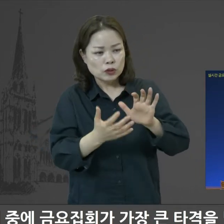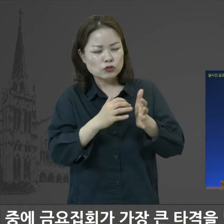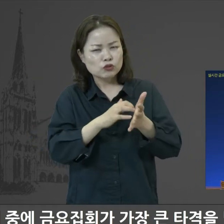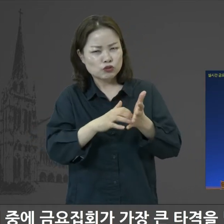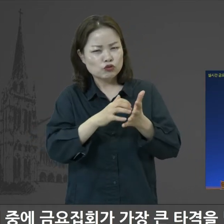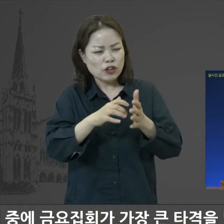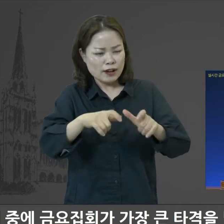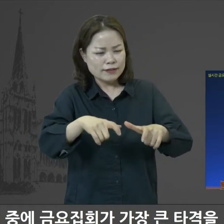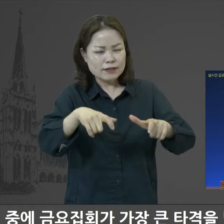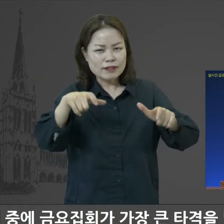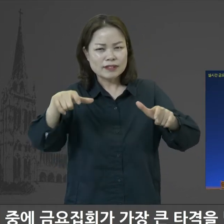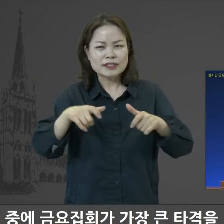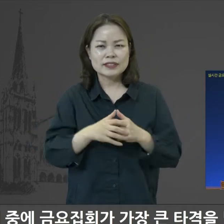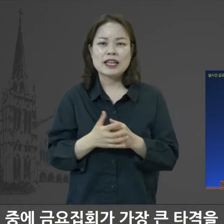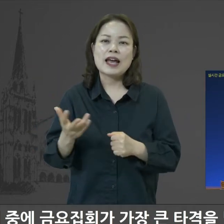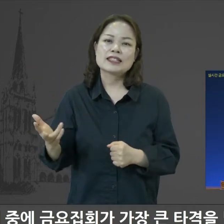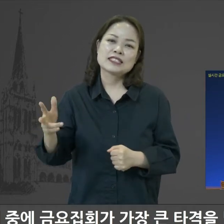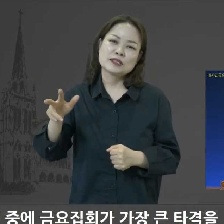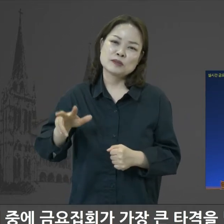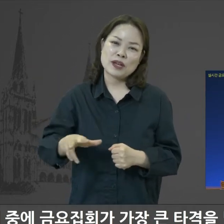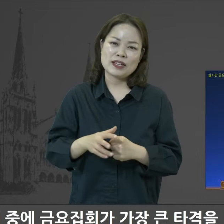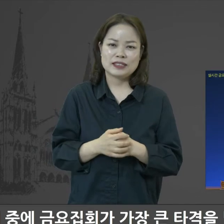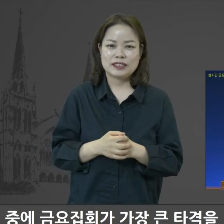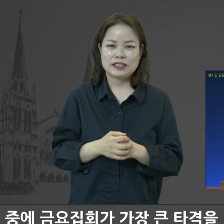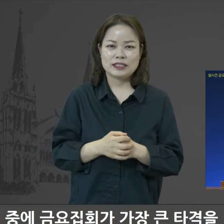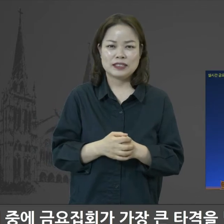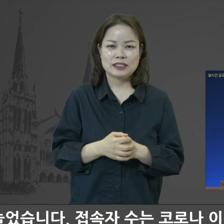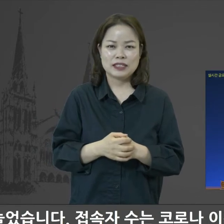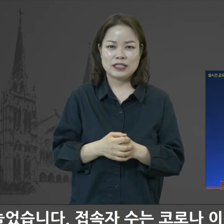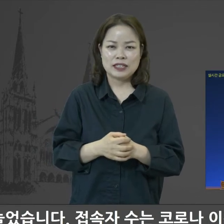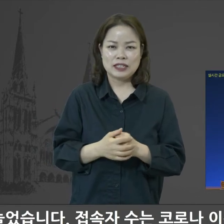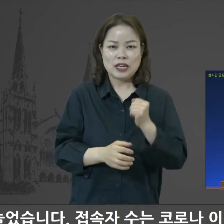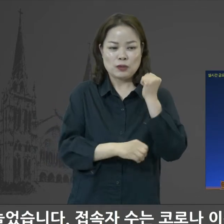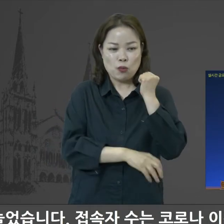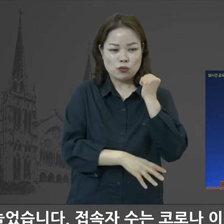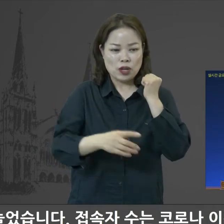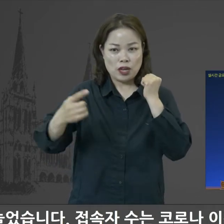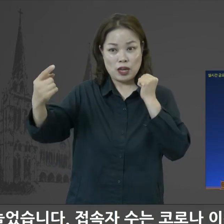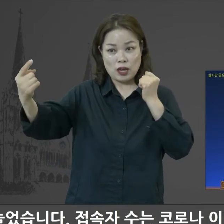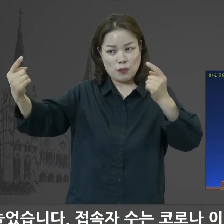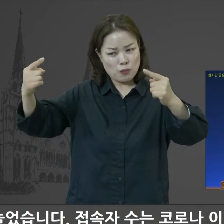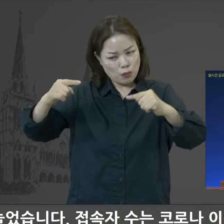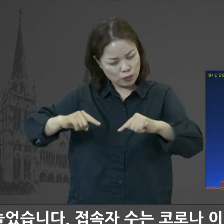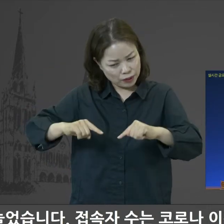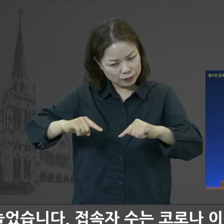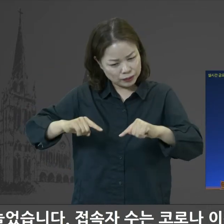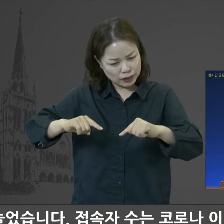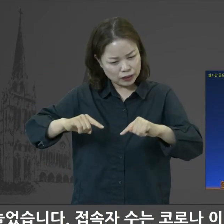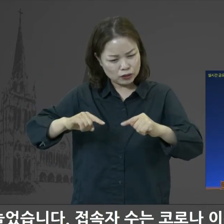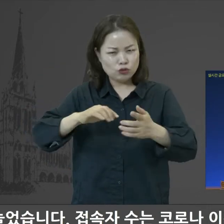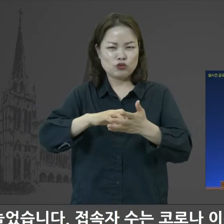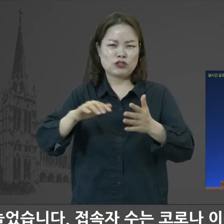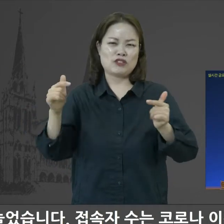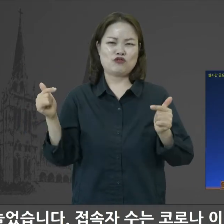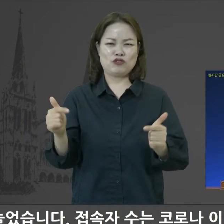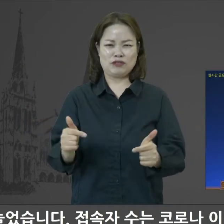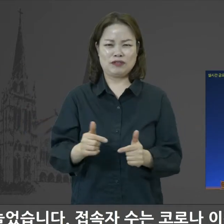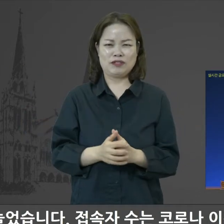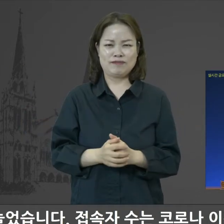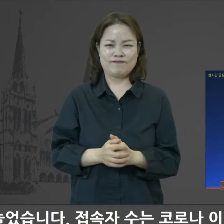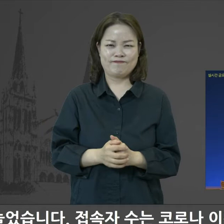더 많이 늘었습니다. 하지만 이 대면 이 현장에 모이는 수가 좀 줄었습니다.